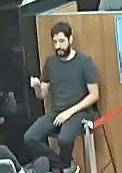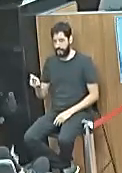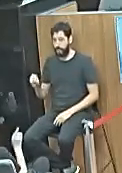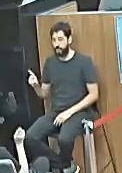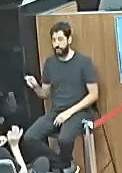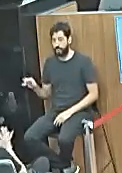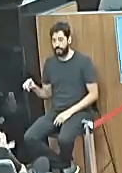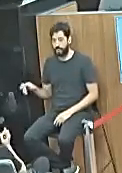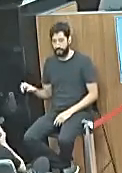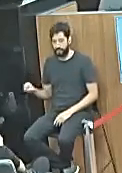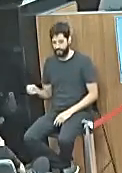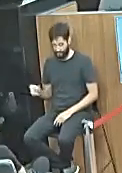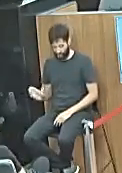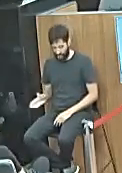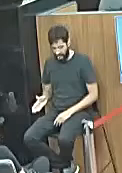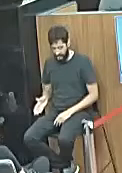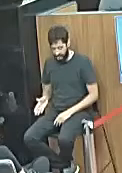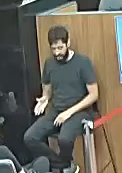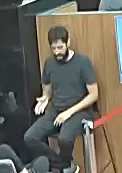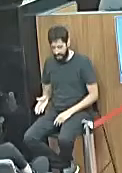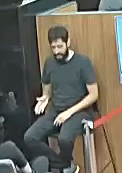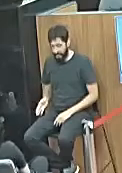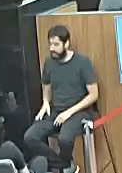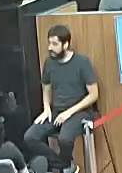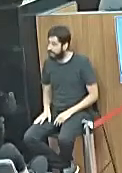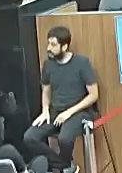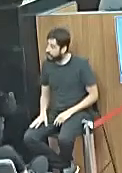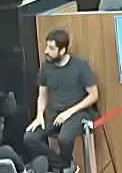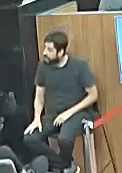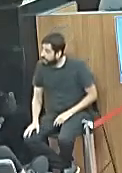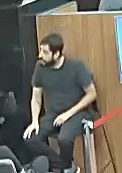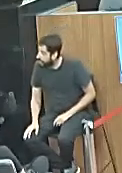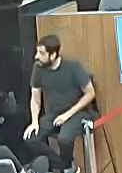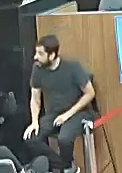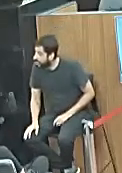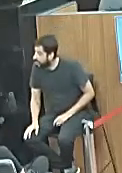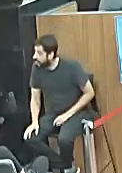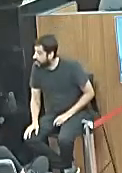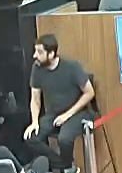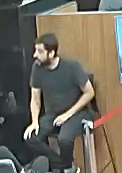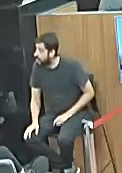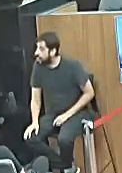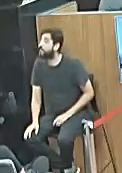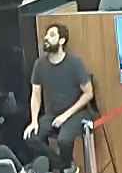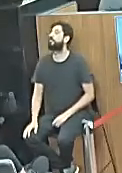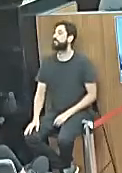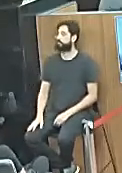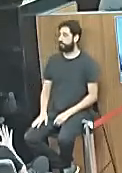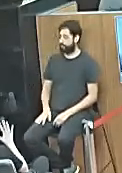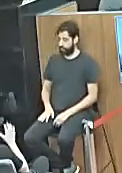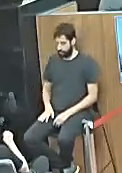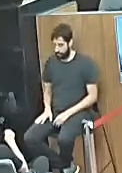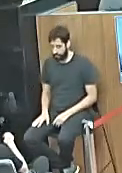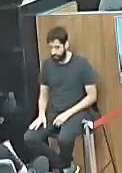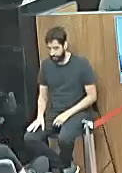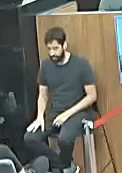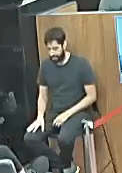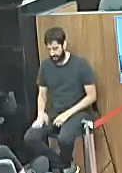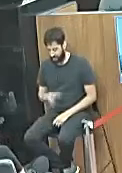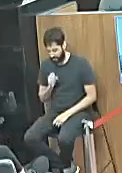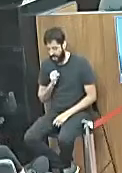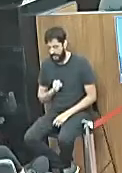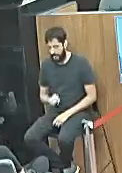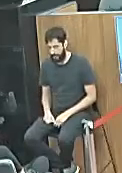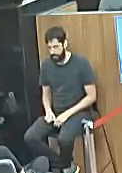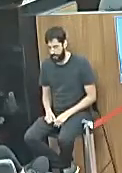grupo de trabalho segurança pública infraestrutura das polícias ostensivas e judiciária e da defesa social